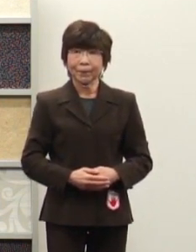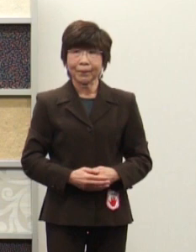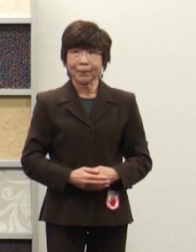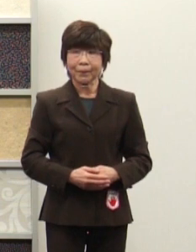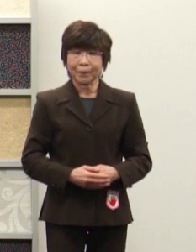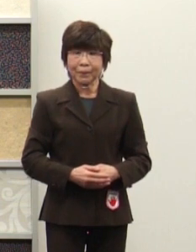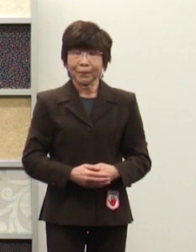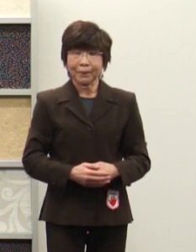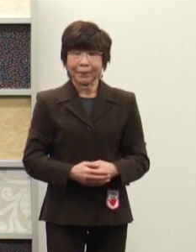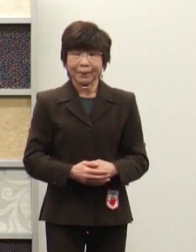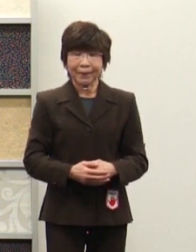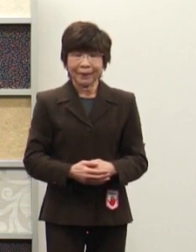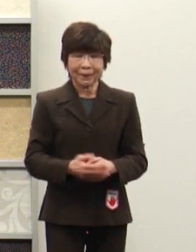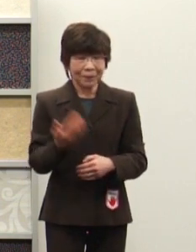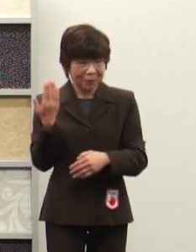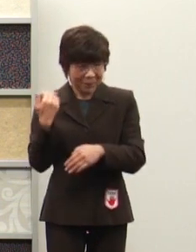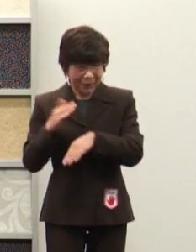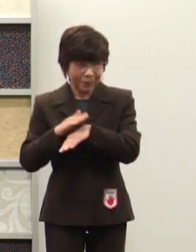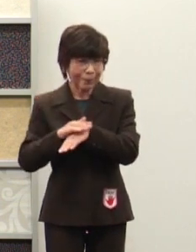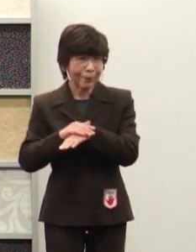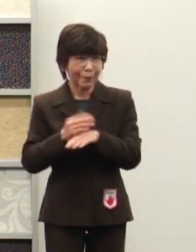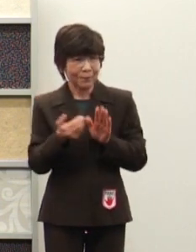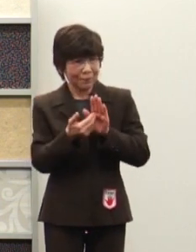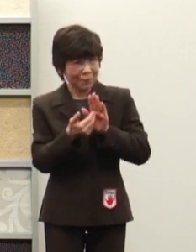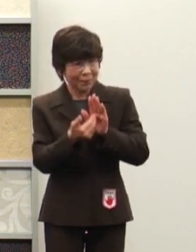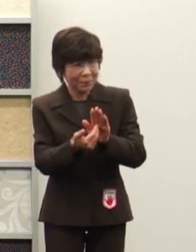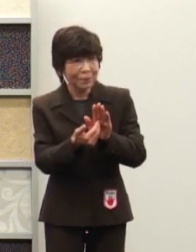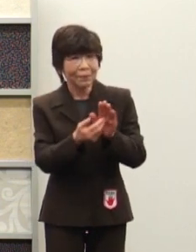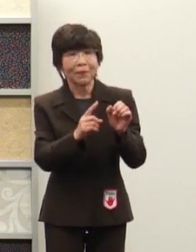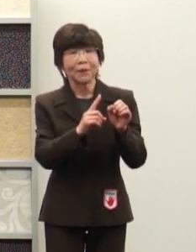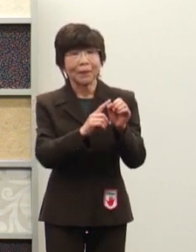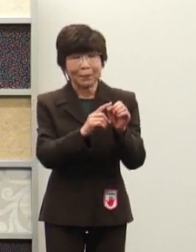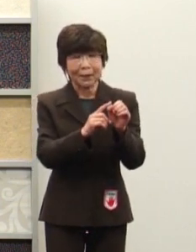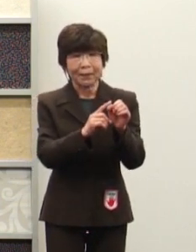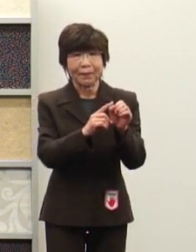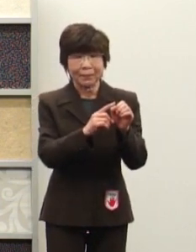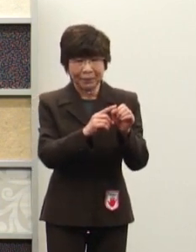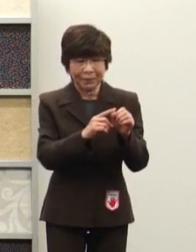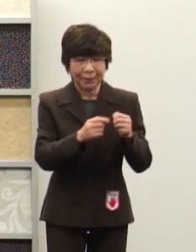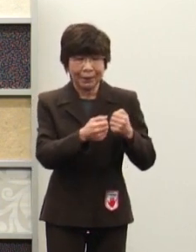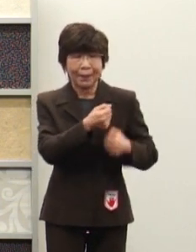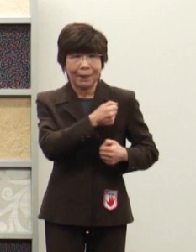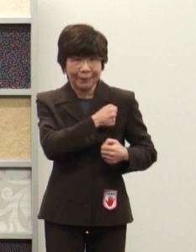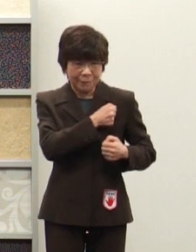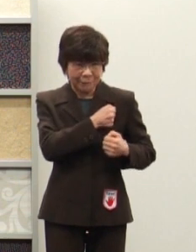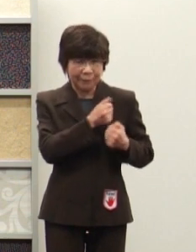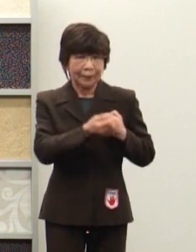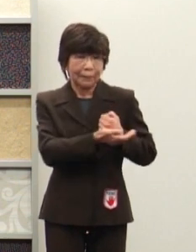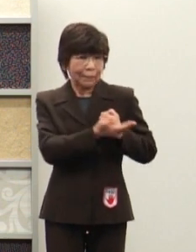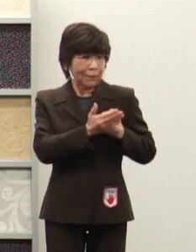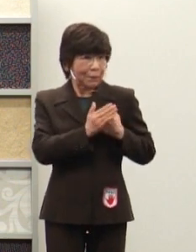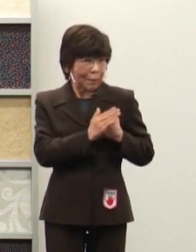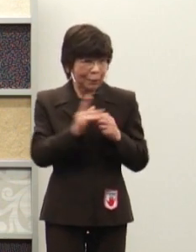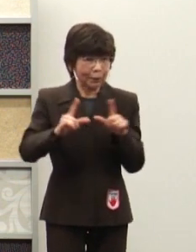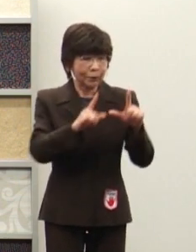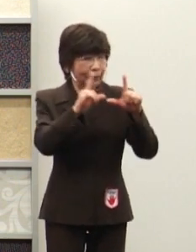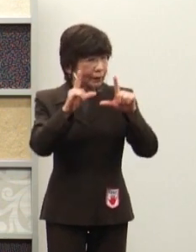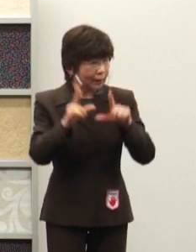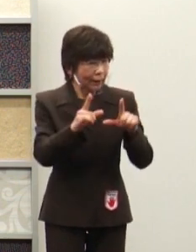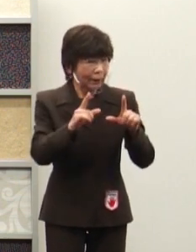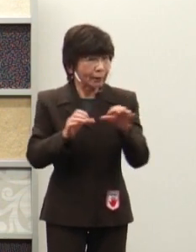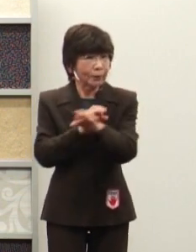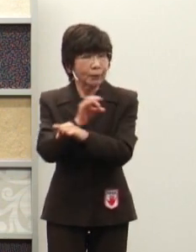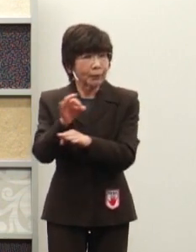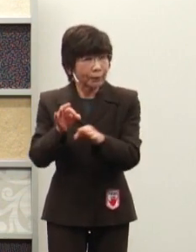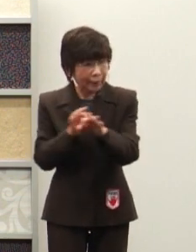引き続きですね、その、まあ、医療、まあ、命とそれからその生活経済、まあ、これがですね、その感